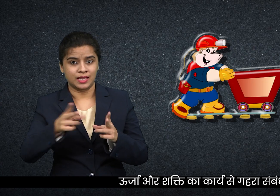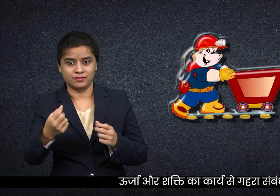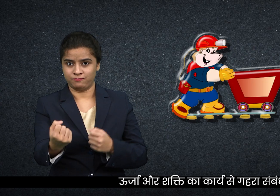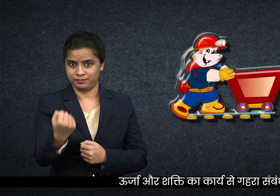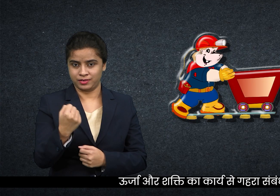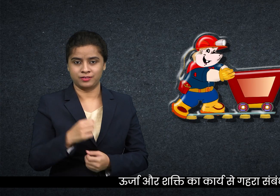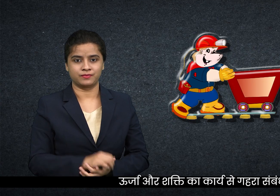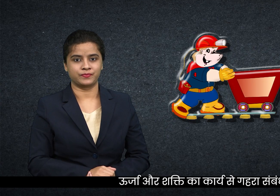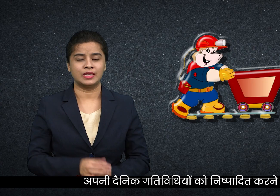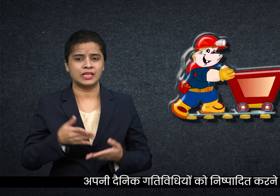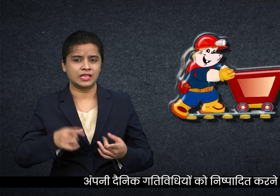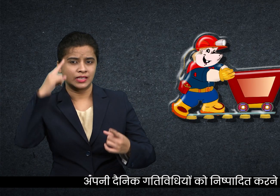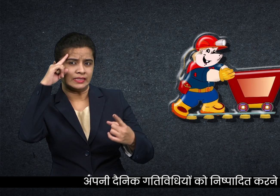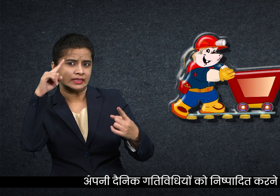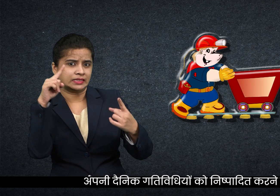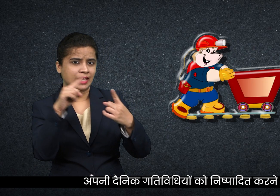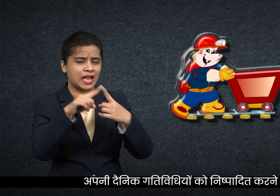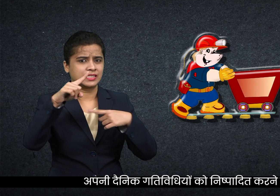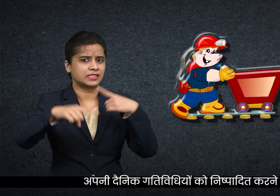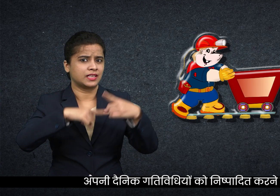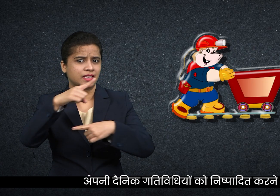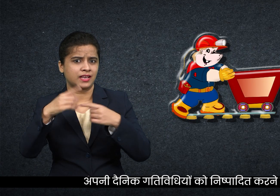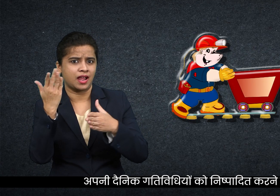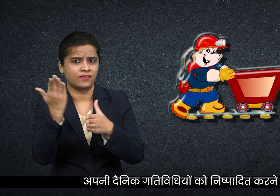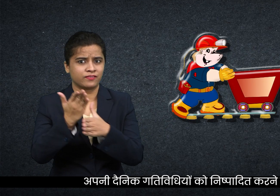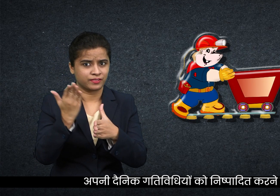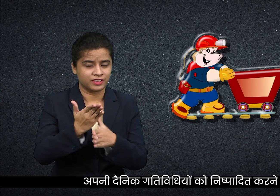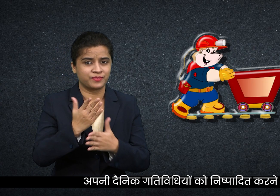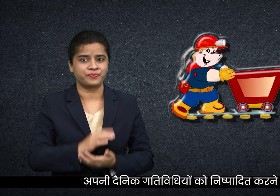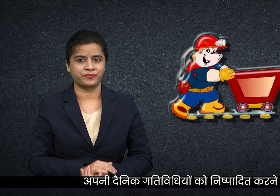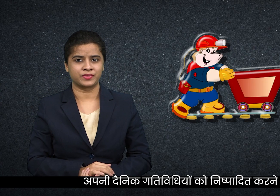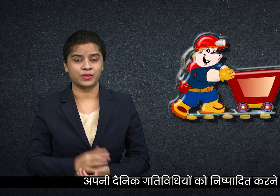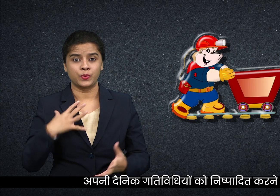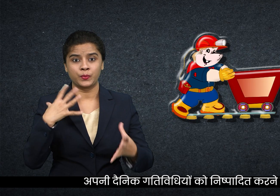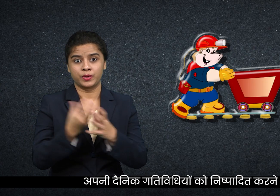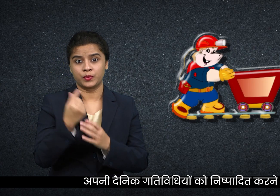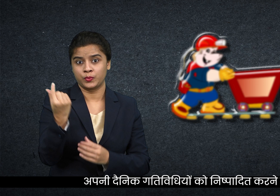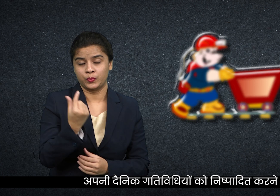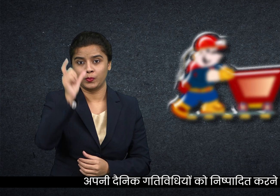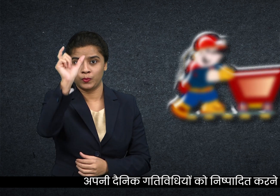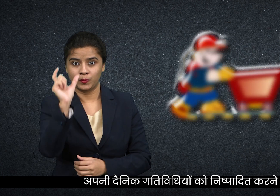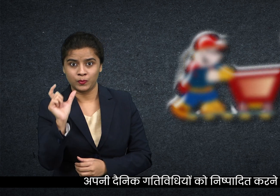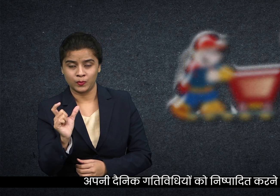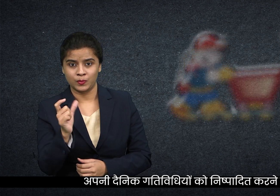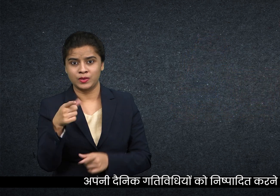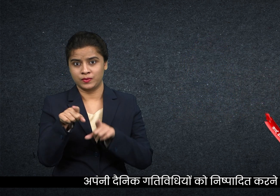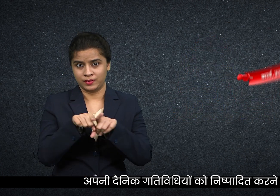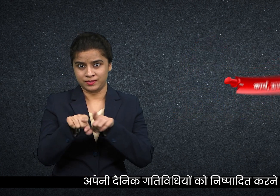है। अपनी दैनिक गतिविधियों को निष्पादित करने में हम